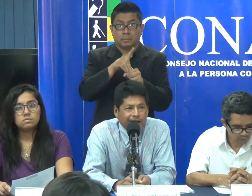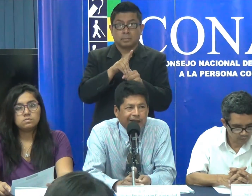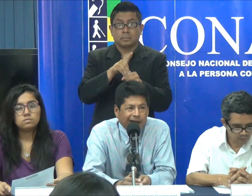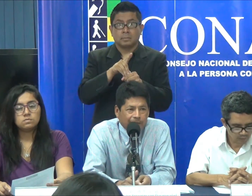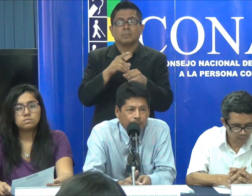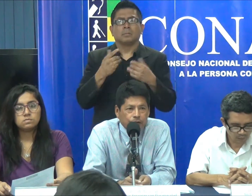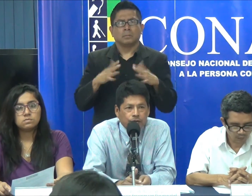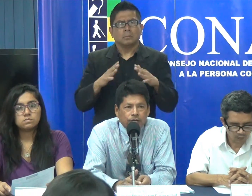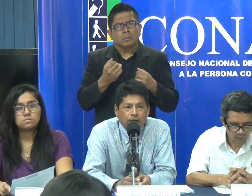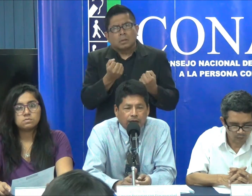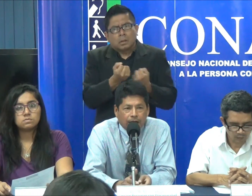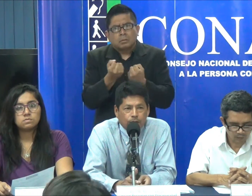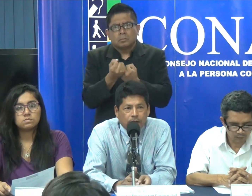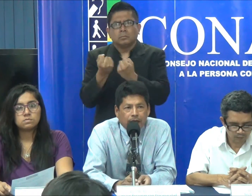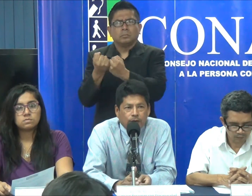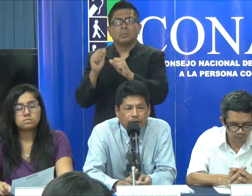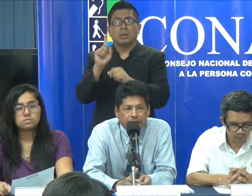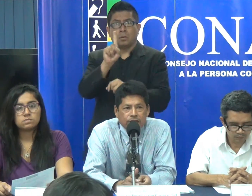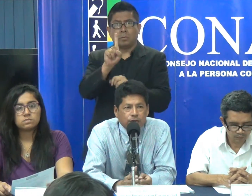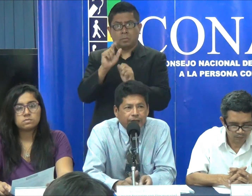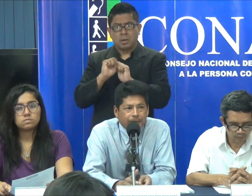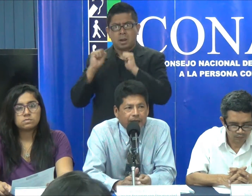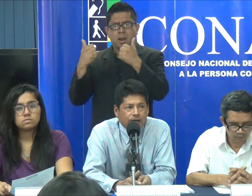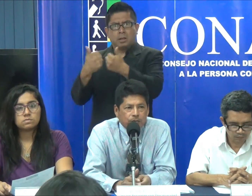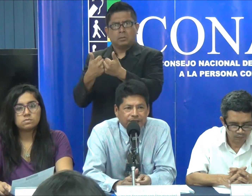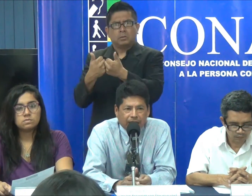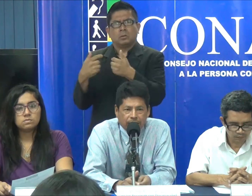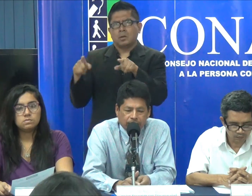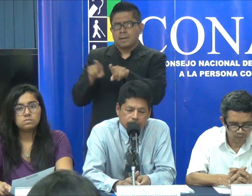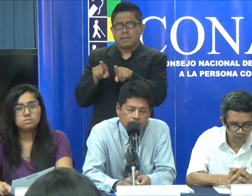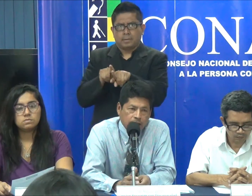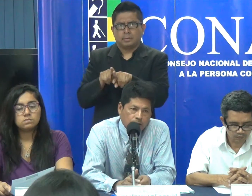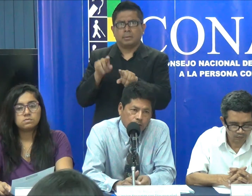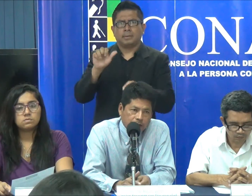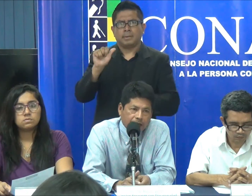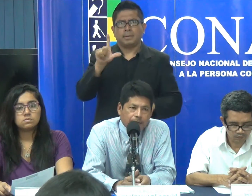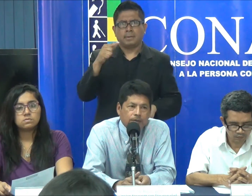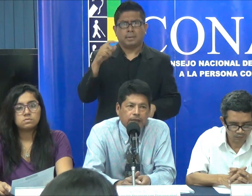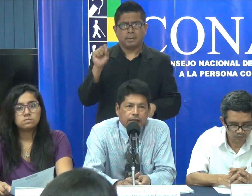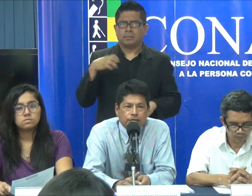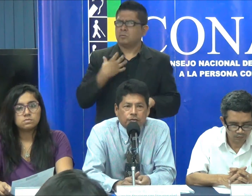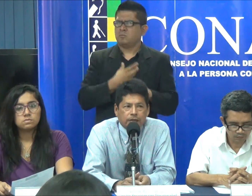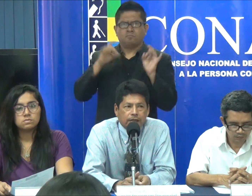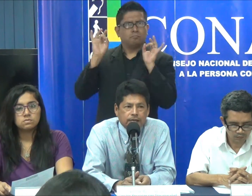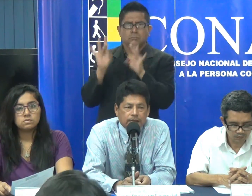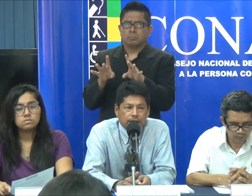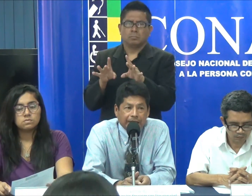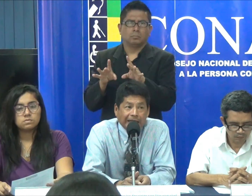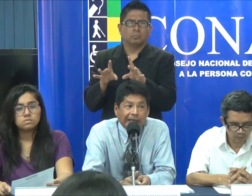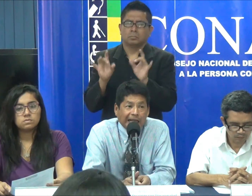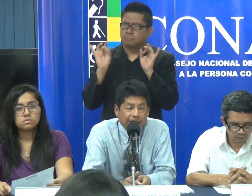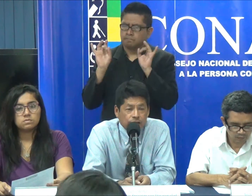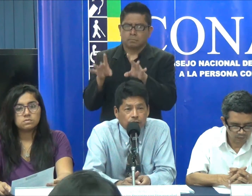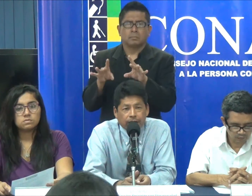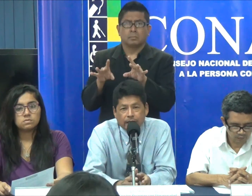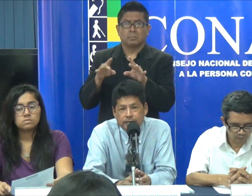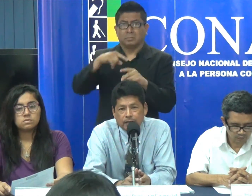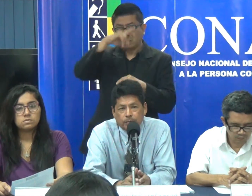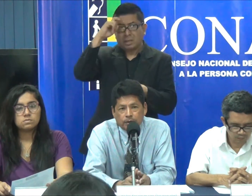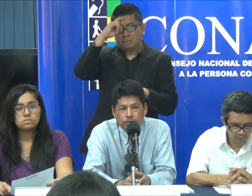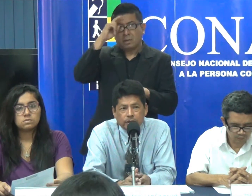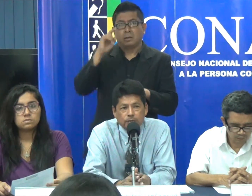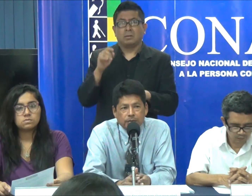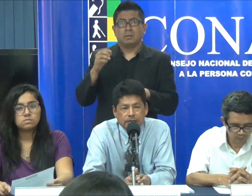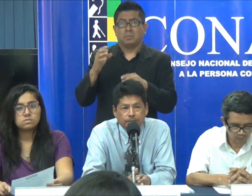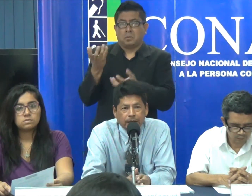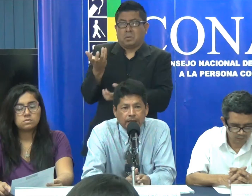brindando el apoyo a una organización hermana como es ALGES. Condenamos de hecho las acciones realizadas